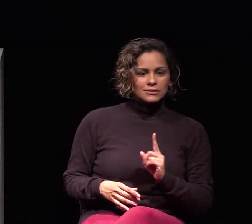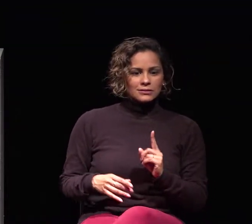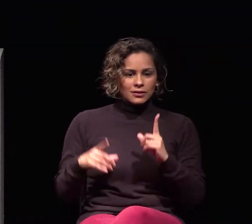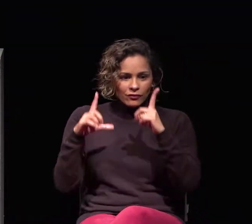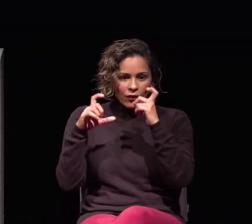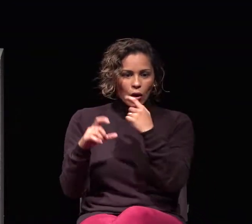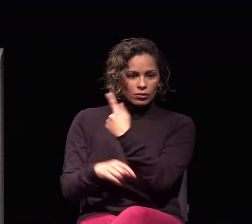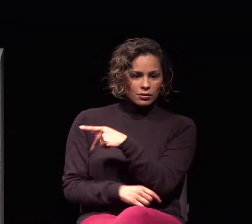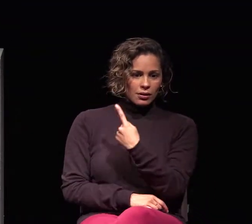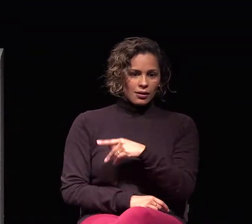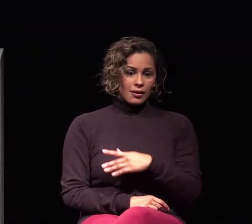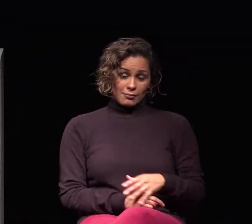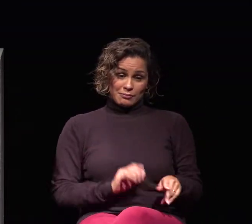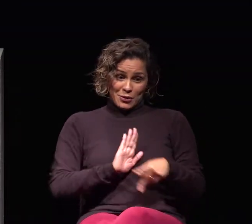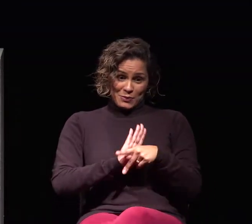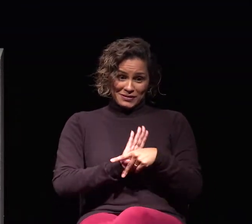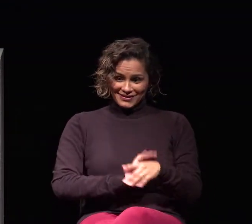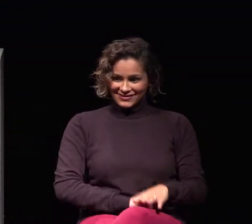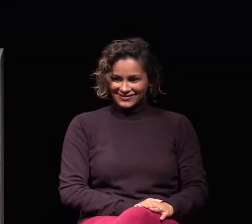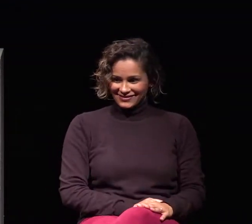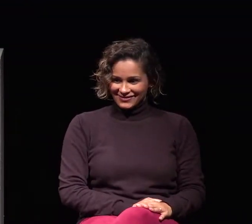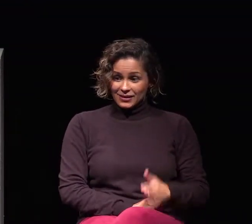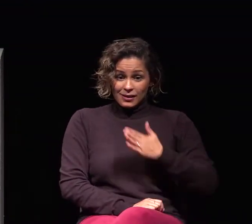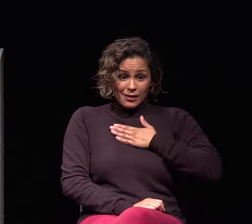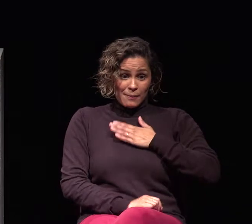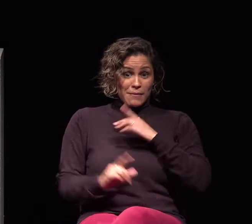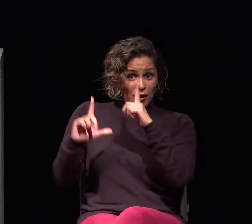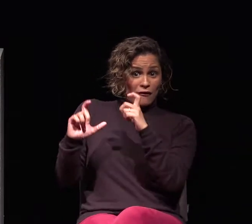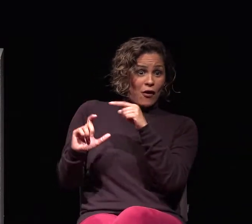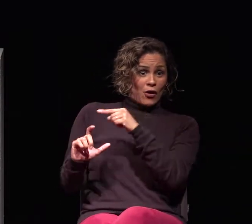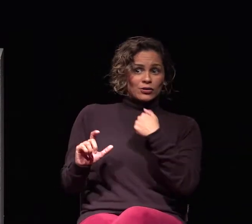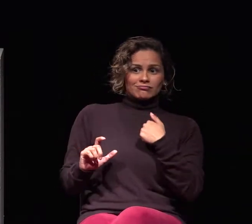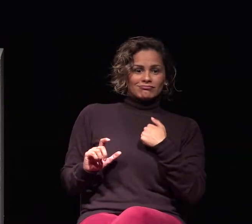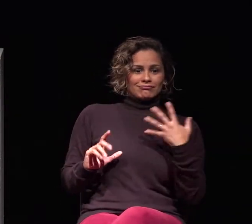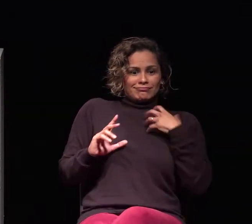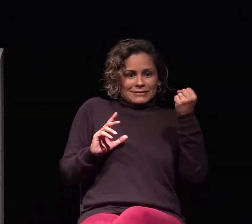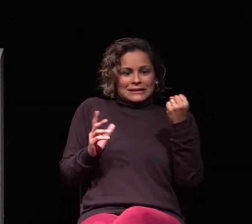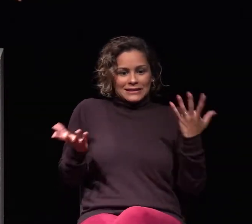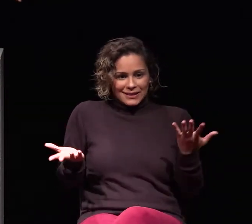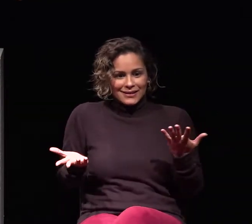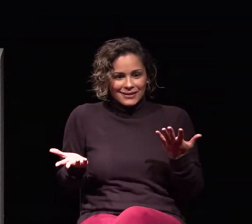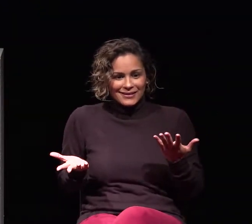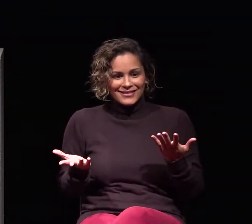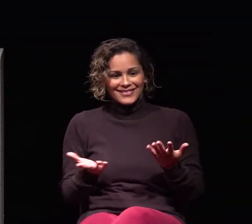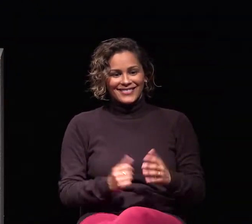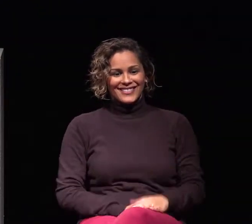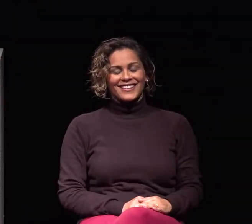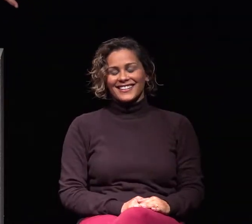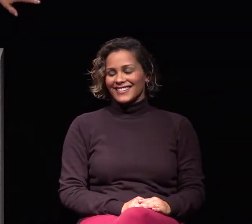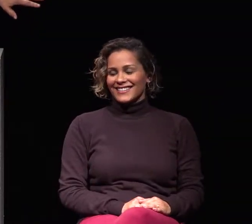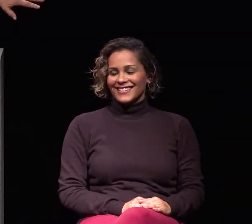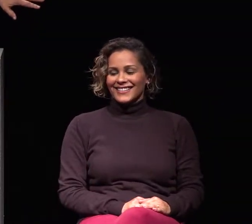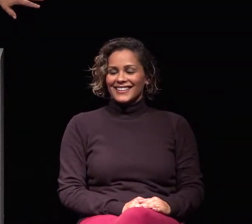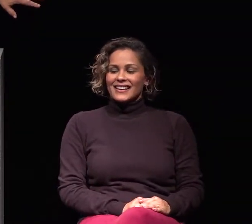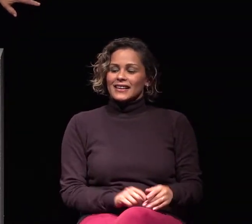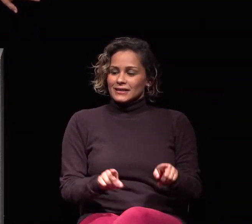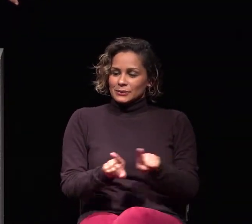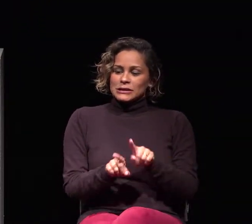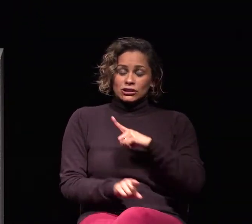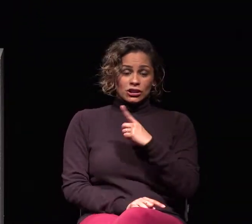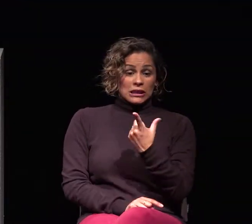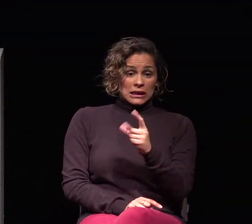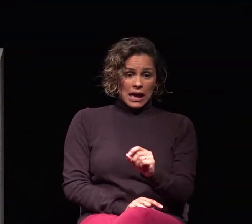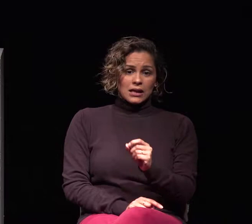em pânico. E desse cartaz estão 10 pessoas, né? 10 companheiros, 10